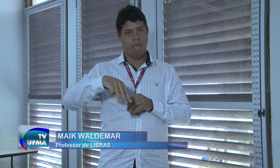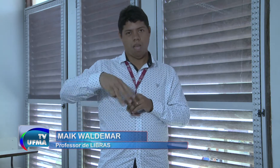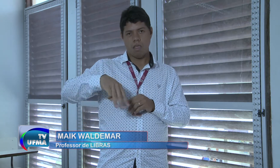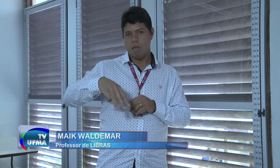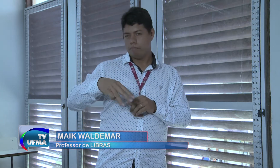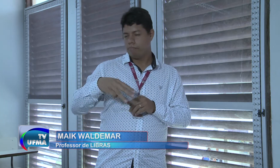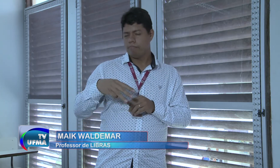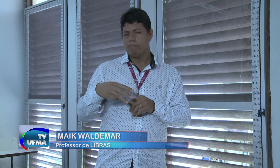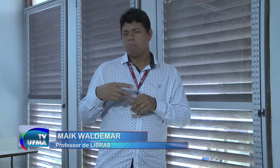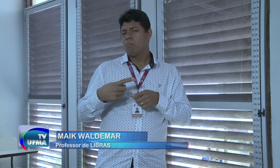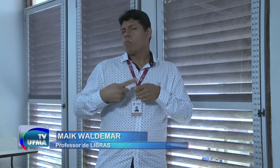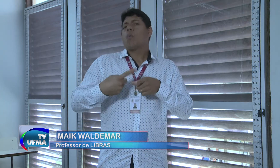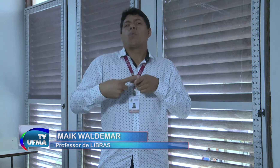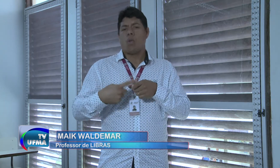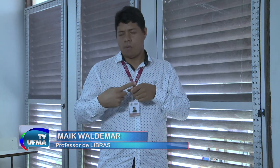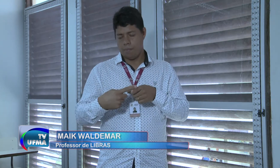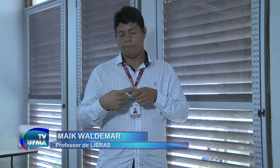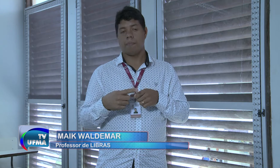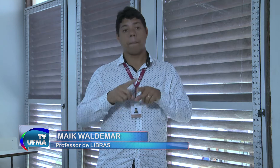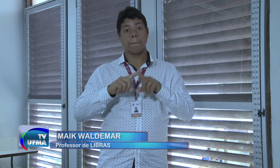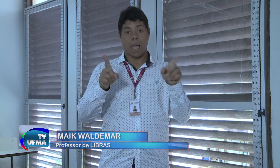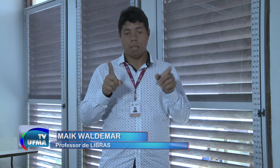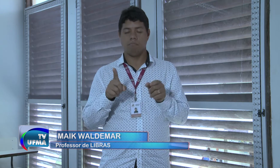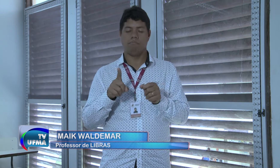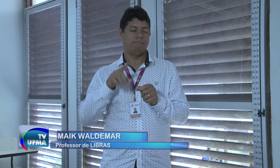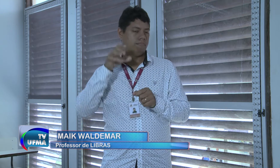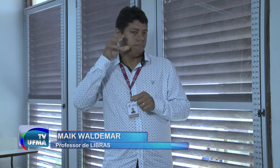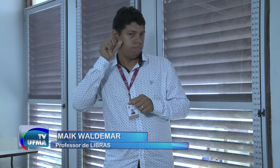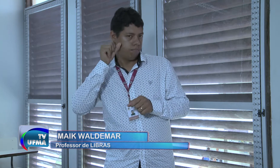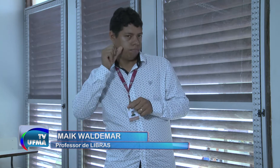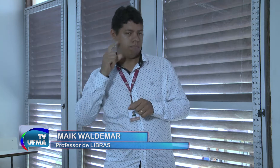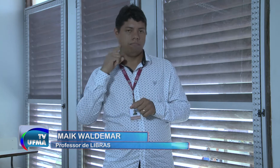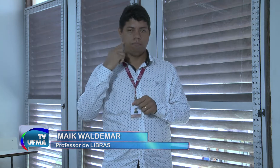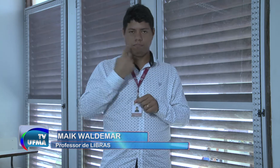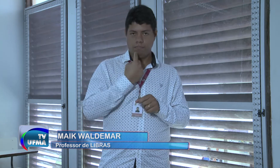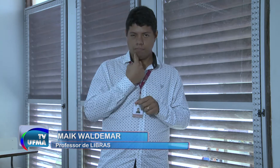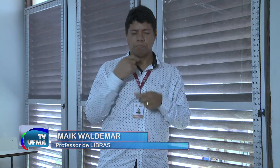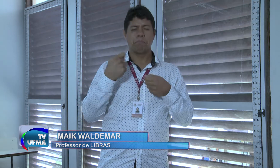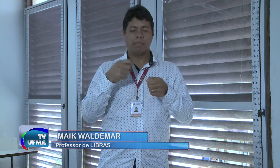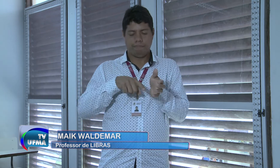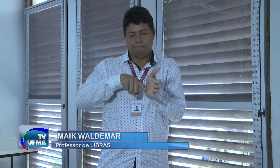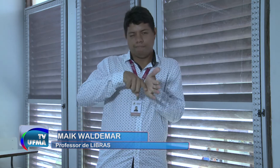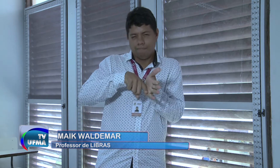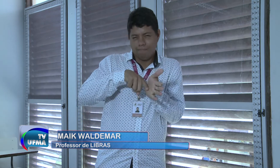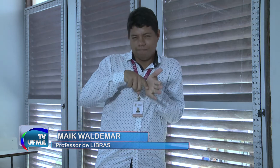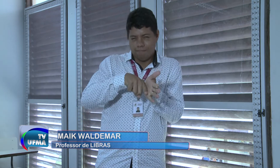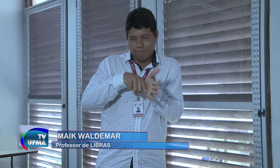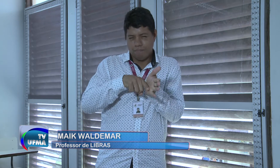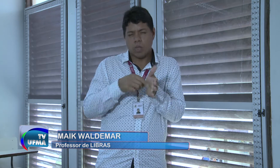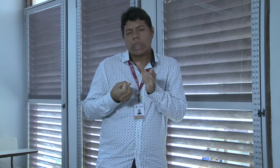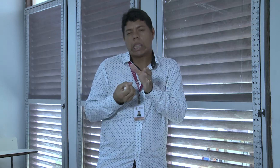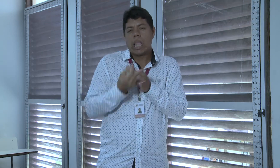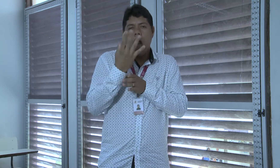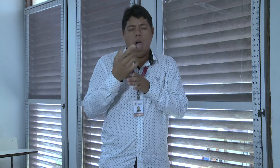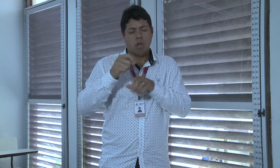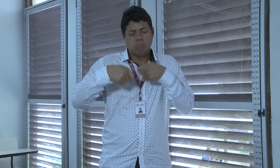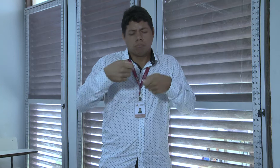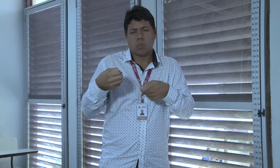criar sinais que são próprios do estado do maranhão bem as pessoas que são ouvintes criam muitos